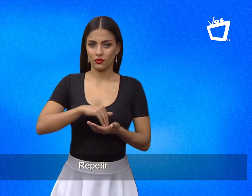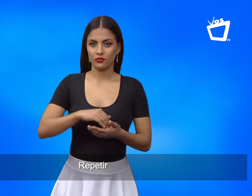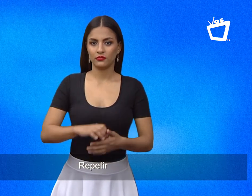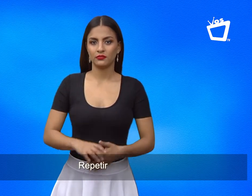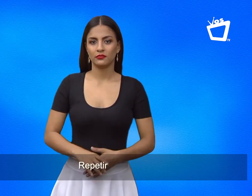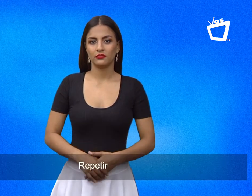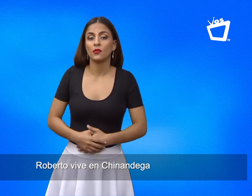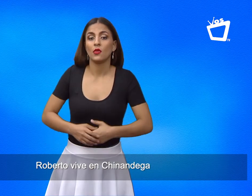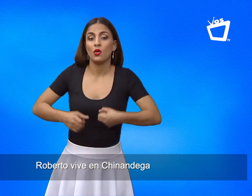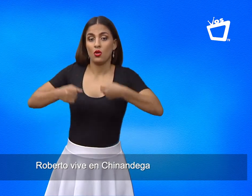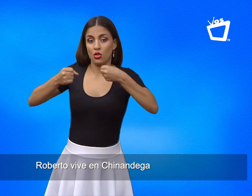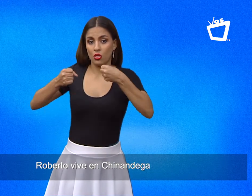Repetir.